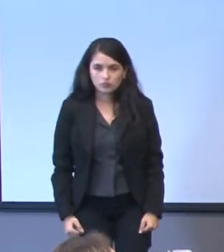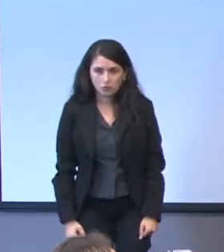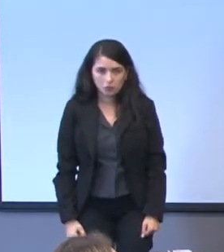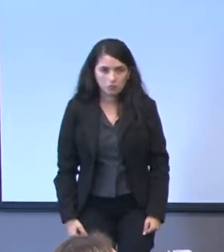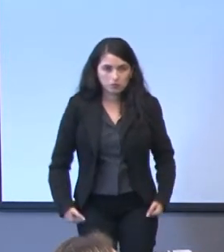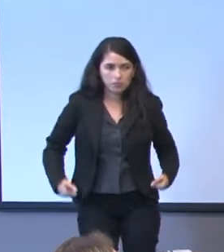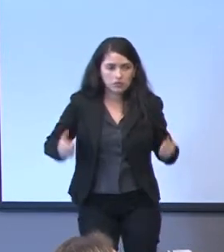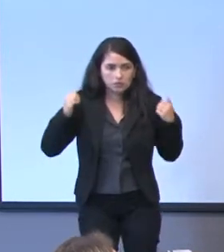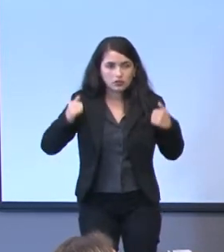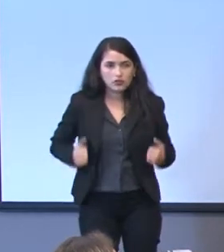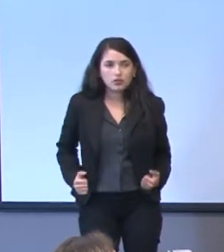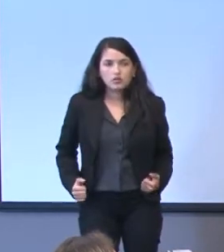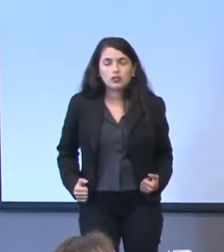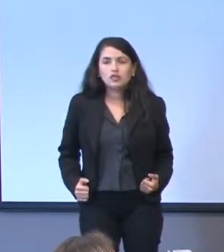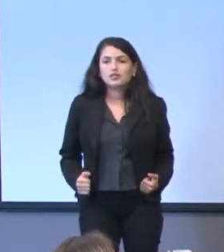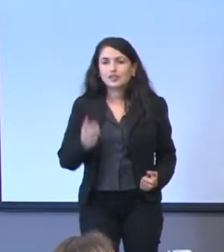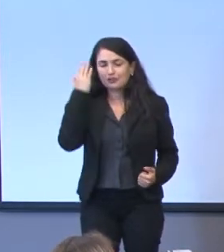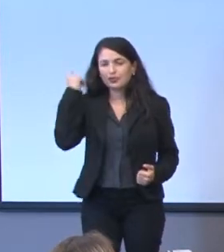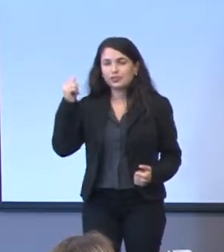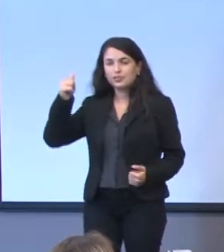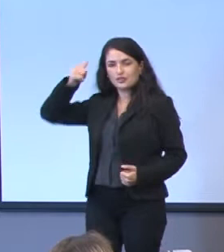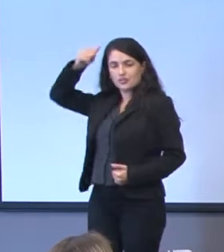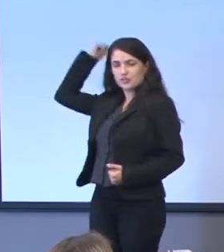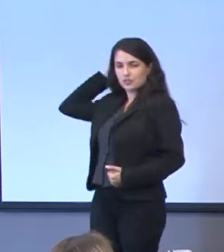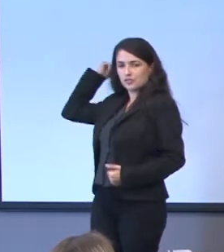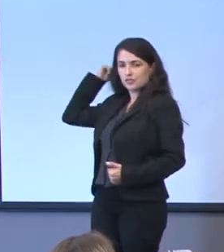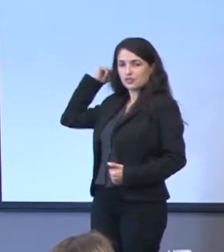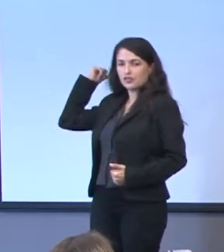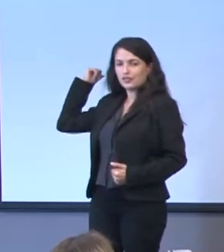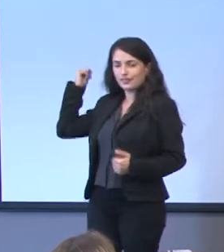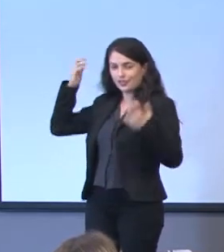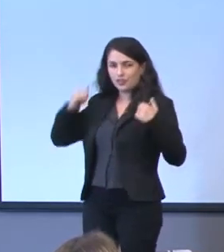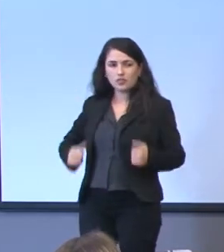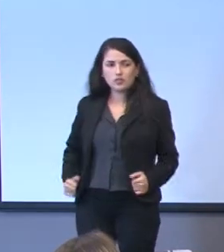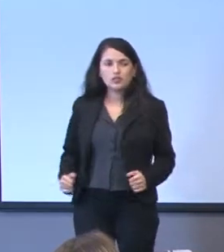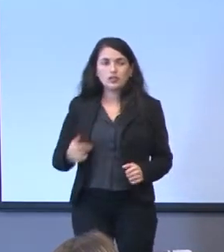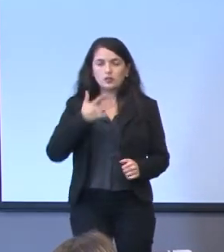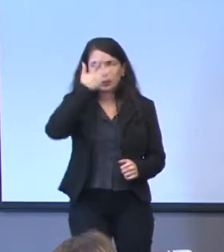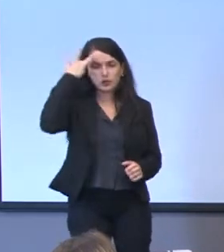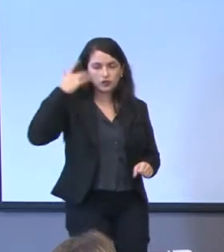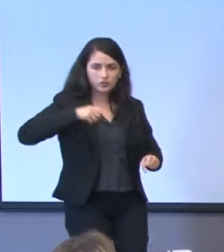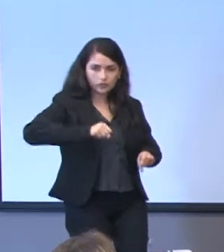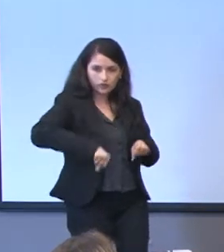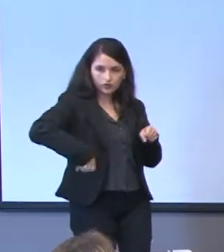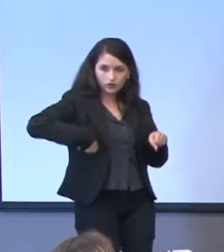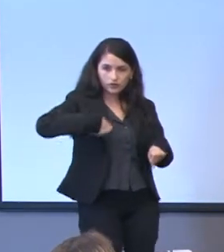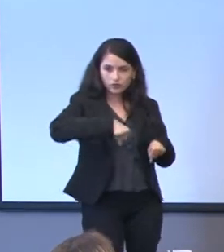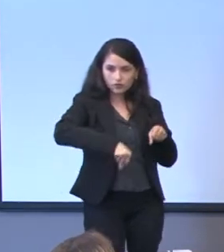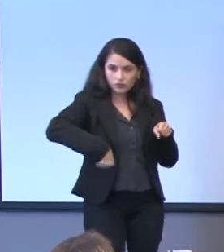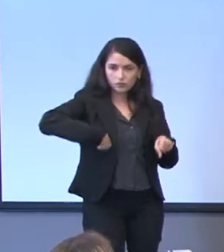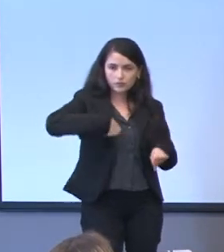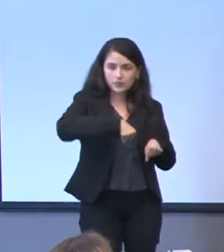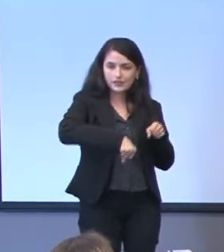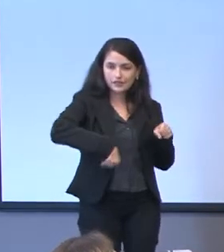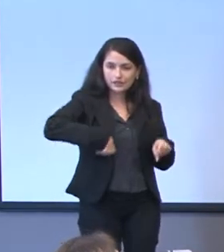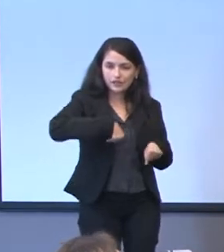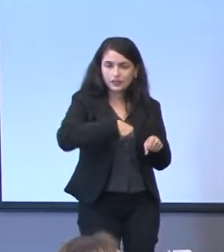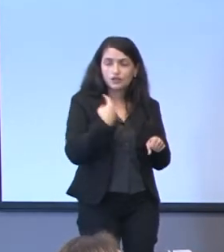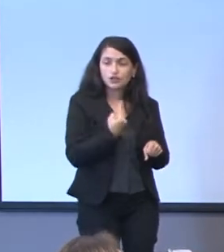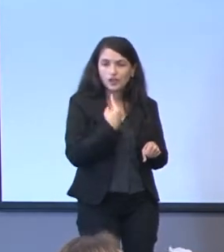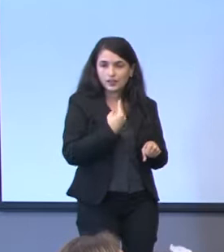eles conseguem tirar a pessoa da cena. Então, aparece a bicicleta andando sozinha.